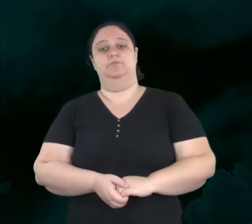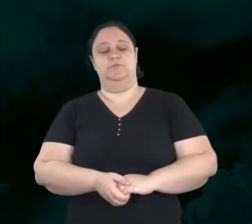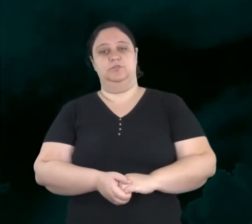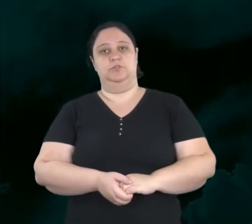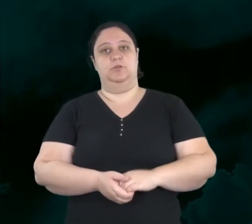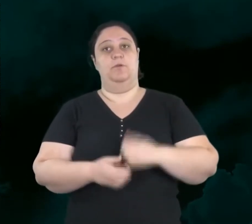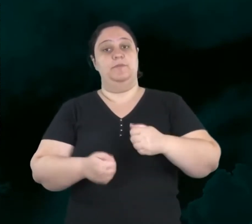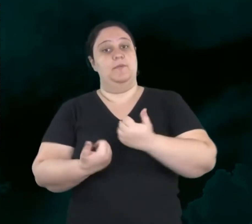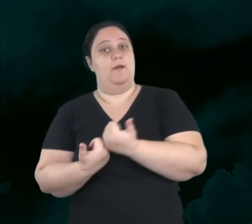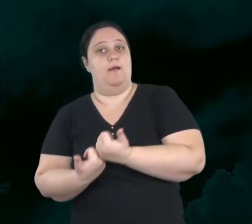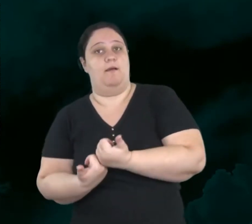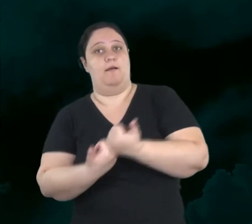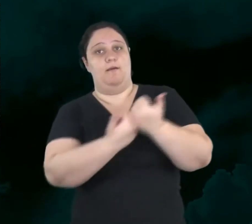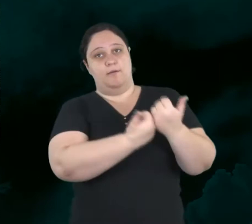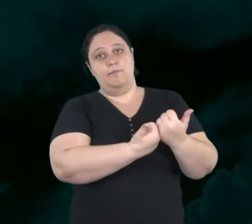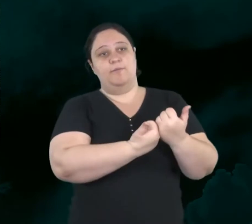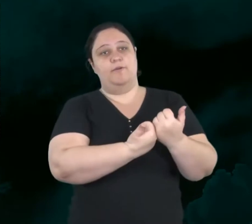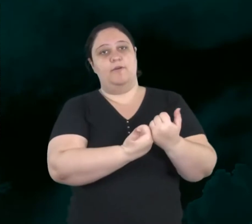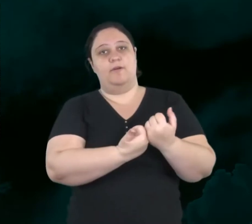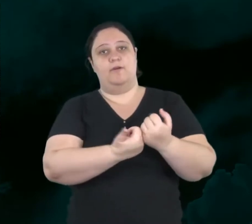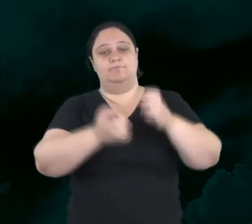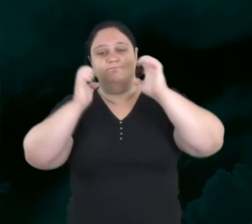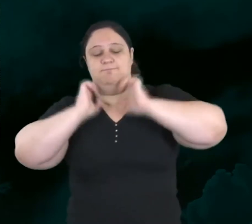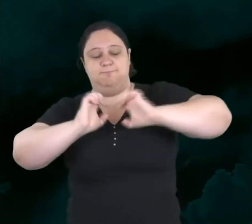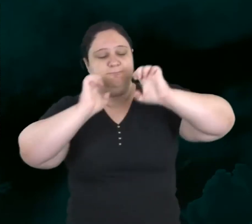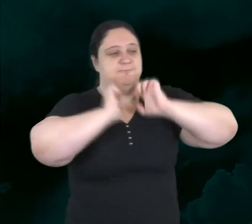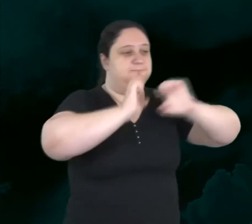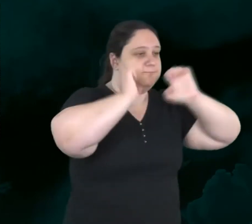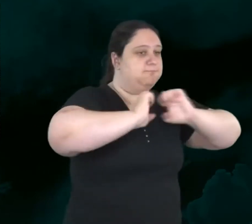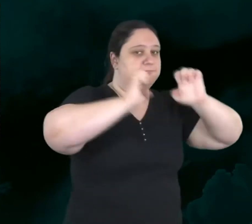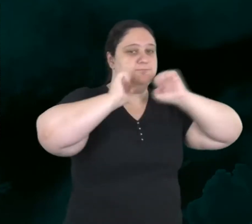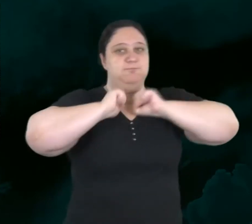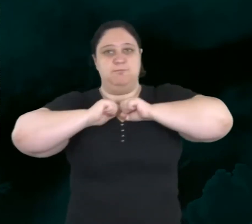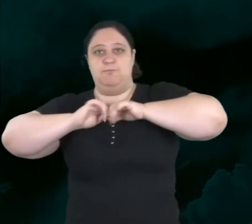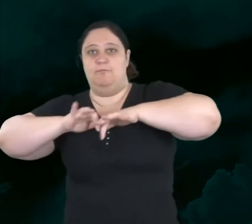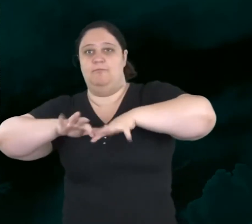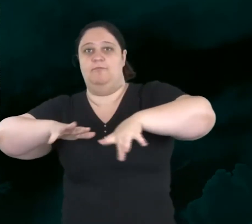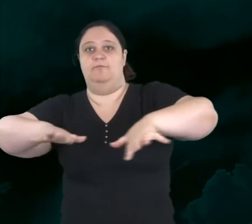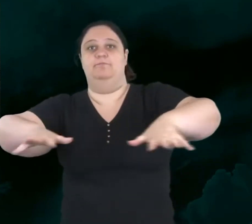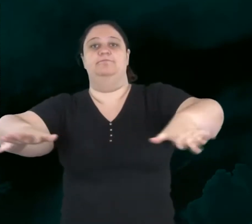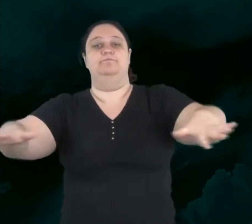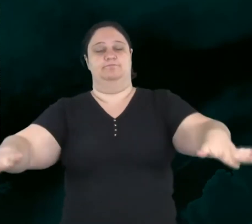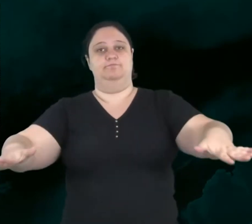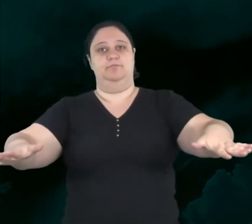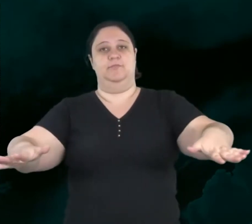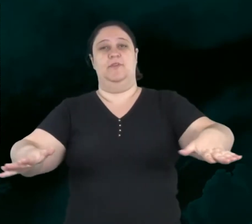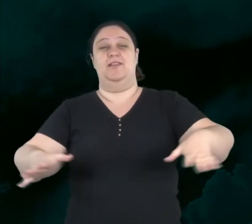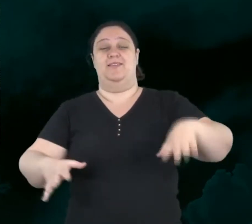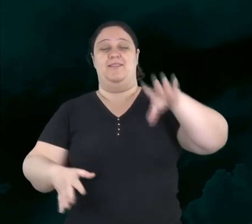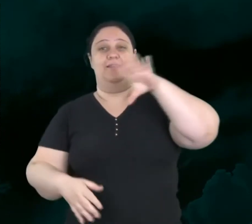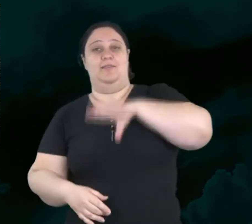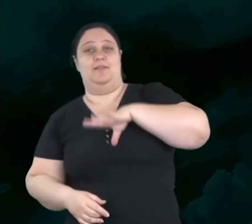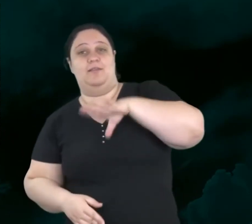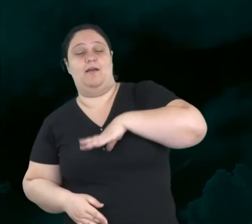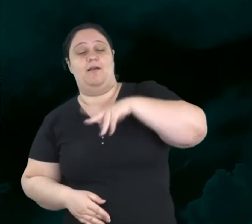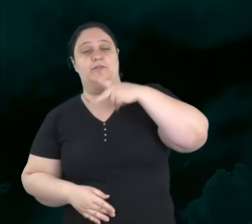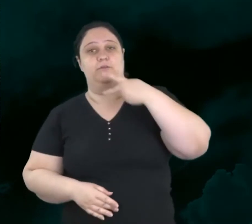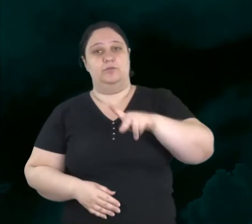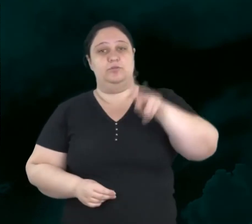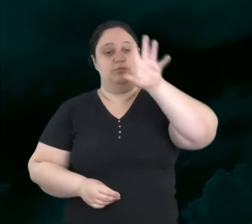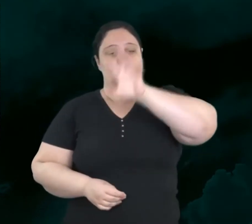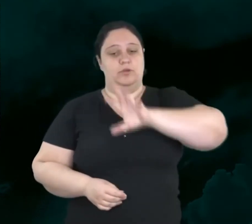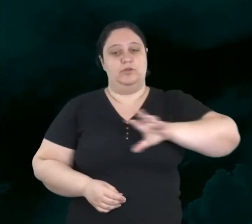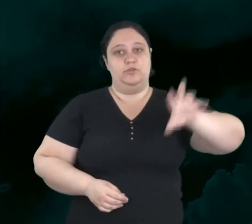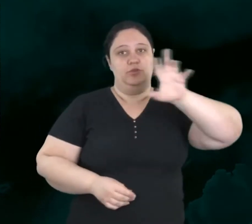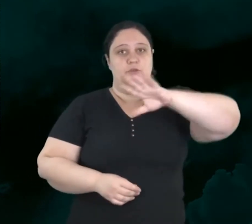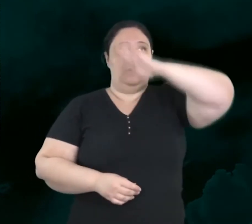apoiar para que o Evangelho possa ser pregado desde a sua cidade, a sua região, para todo o